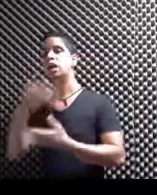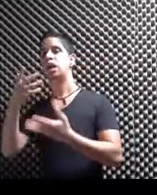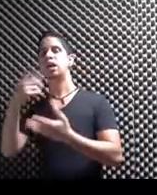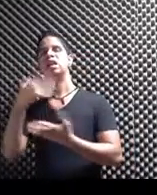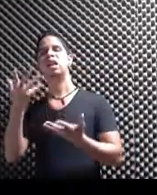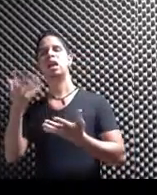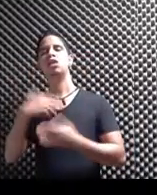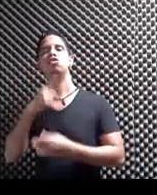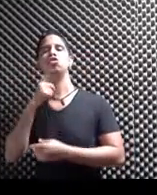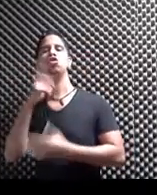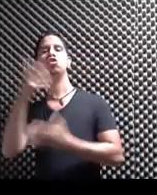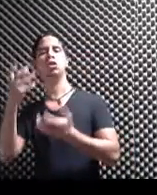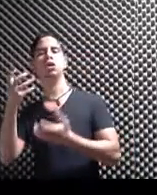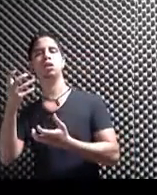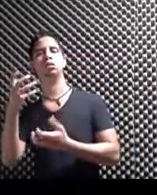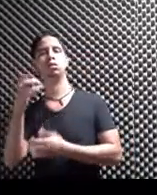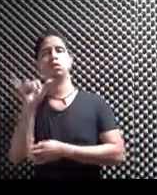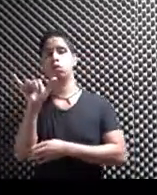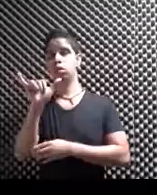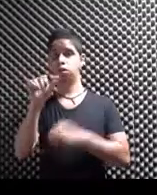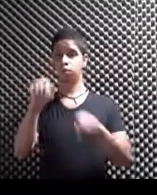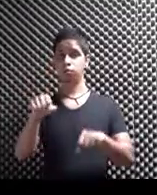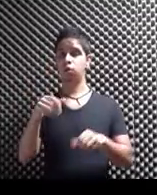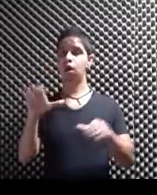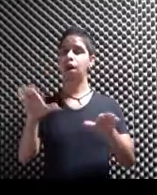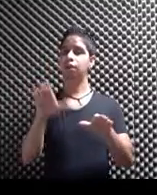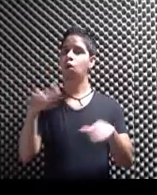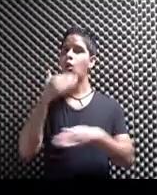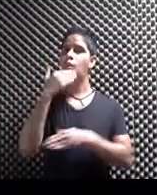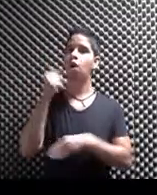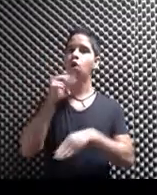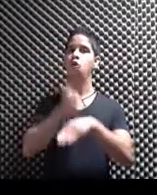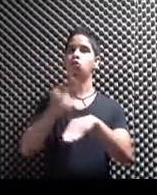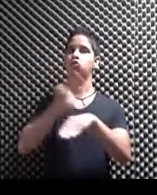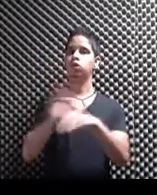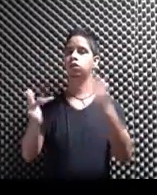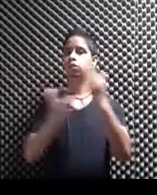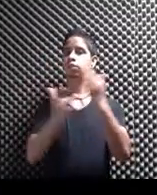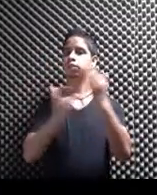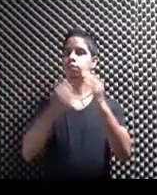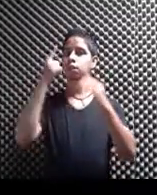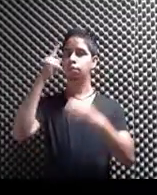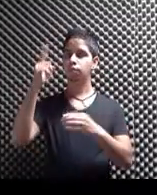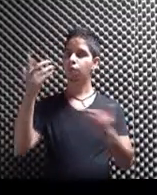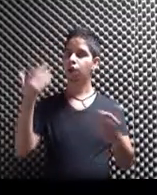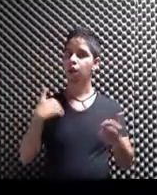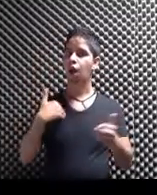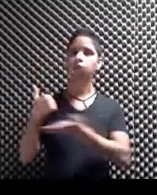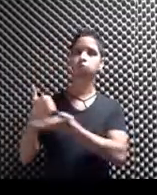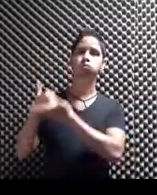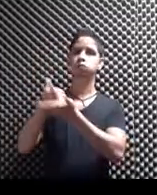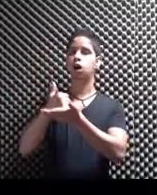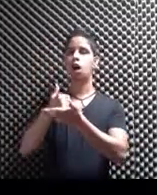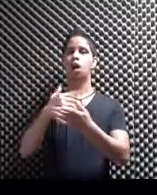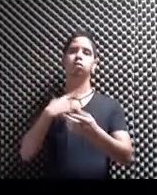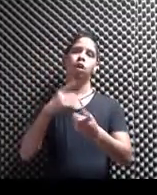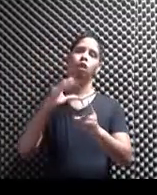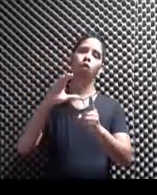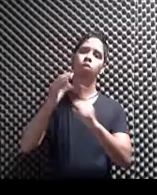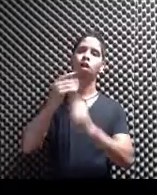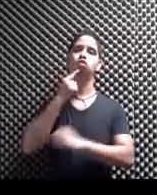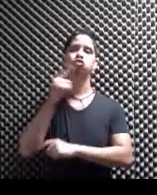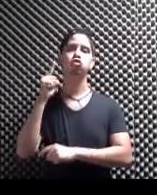que el sordo quiere Tremendo Y así hacemos un mejor uso de la tecnología para precisamente eso ayudar a la comunidad